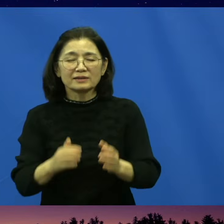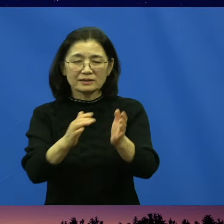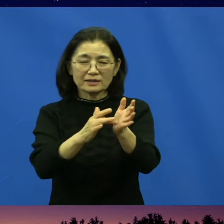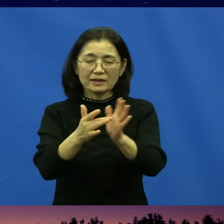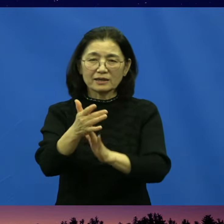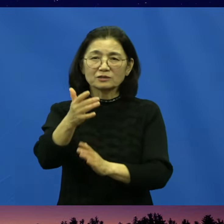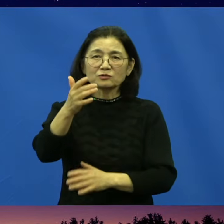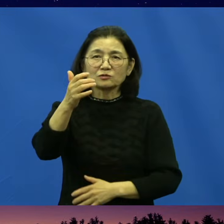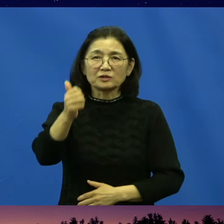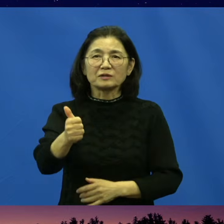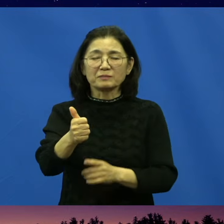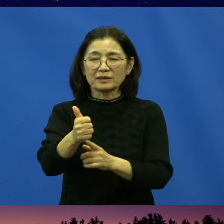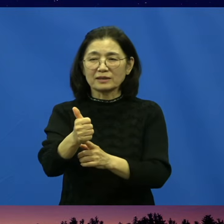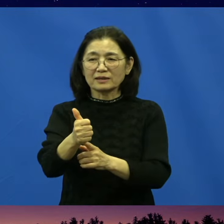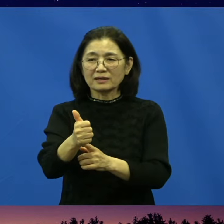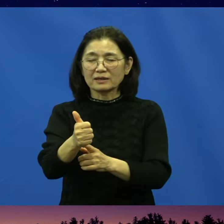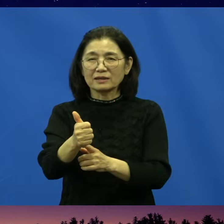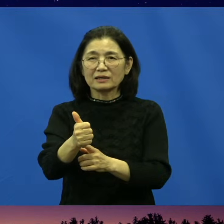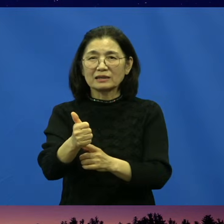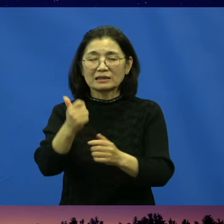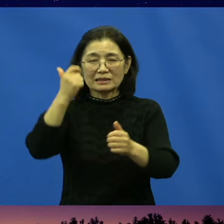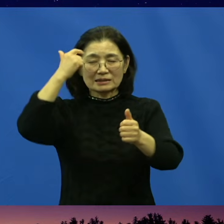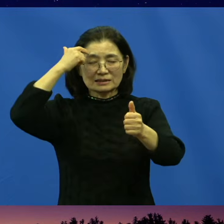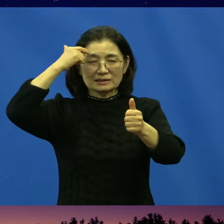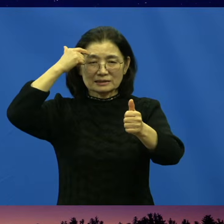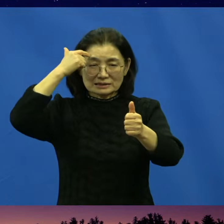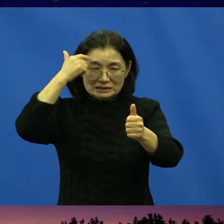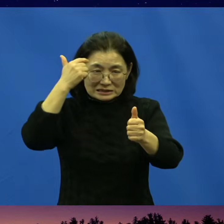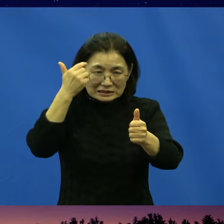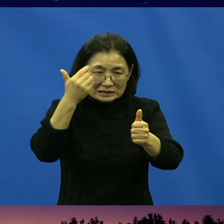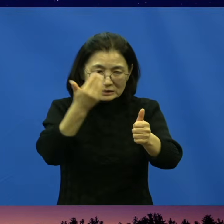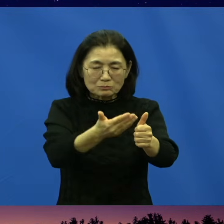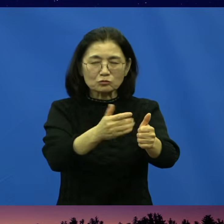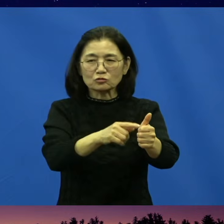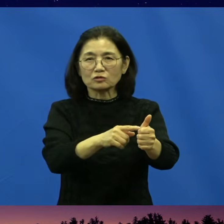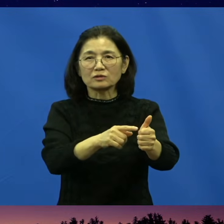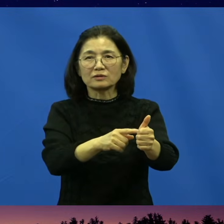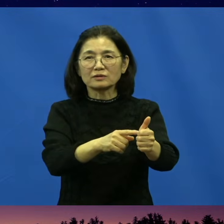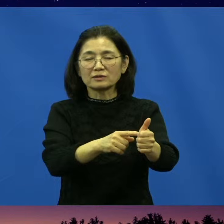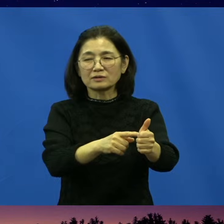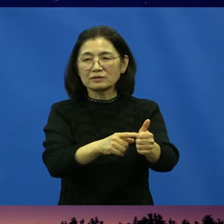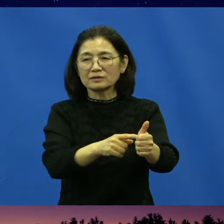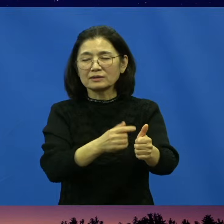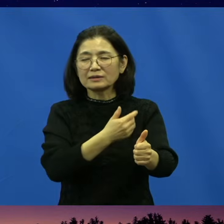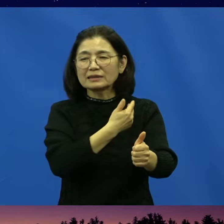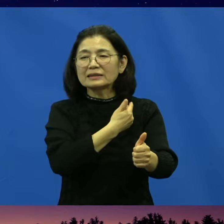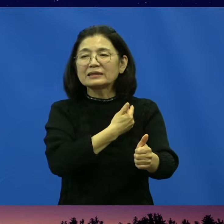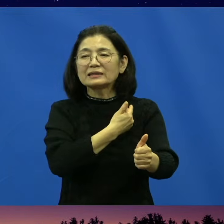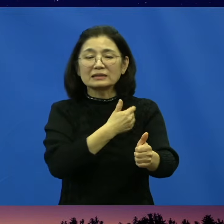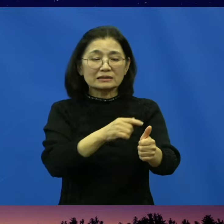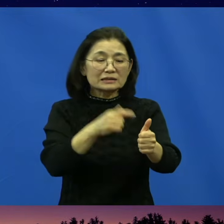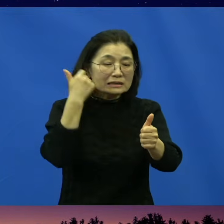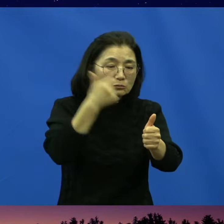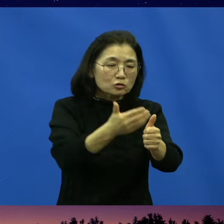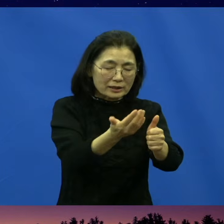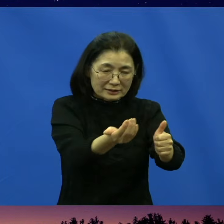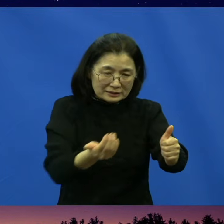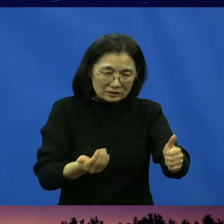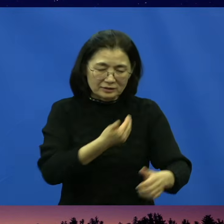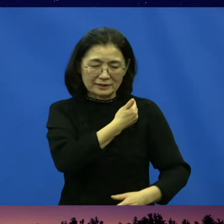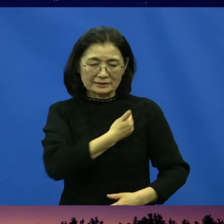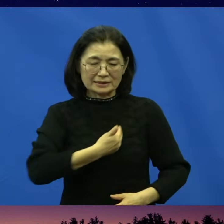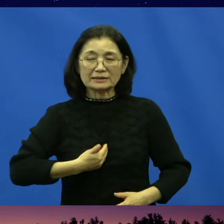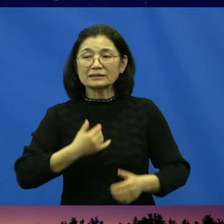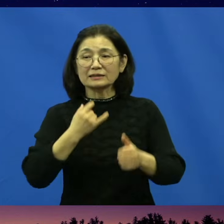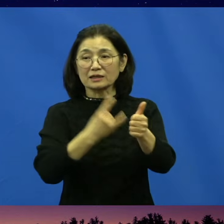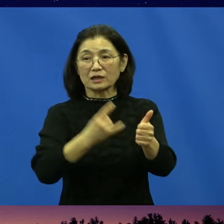예수님이 이 똑같은 질문을 바디메오를 만나기 전에 제자들에게 물으셨습니다. 마가복음